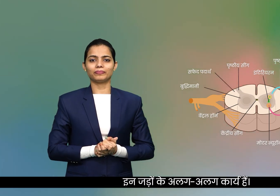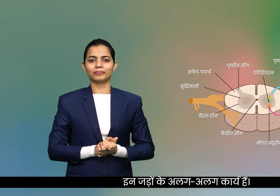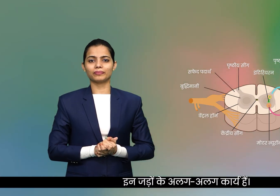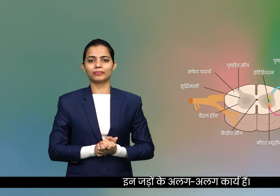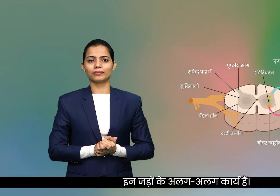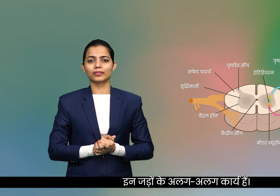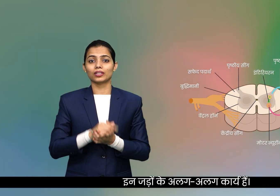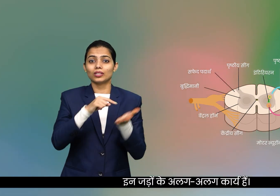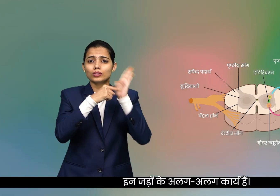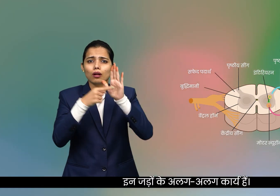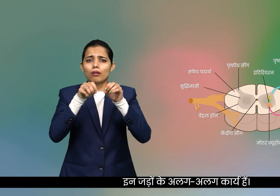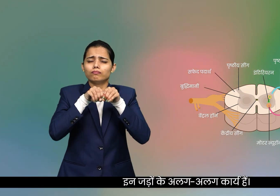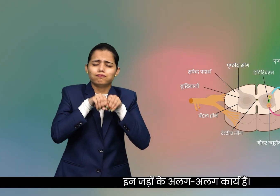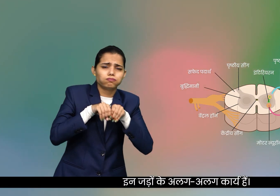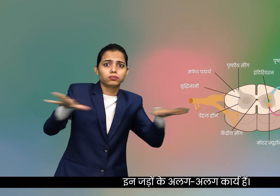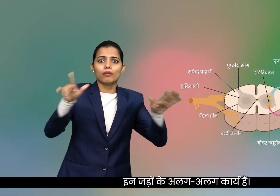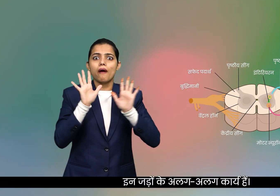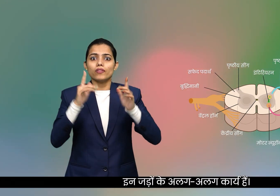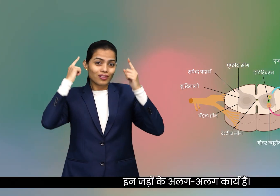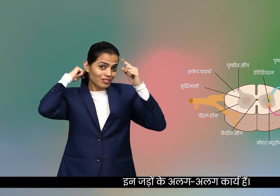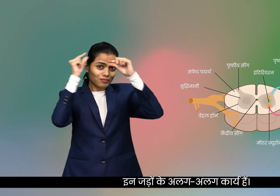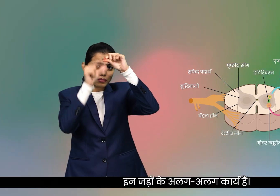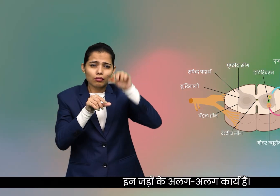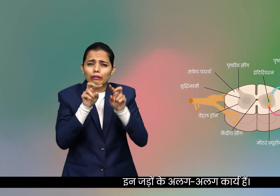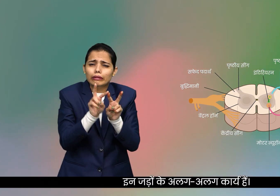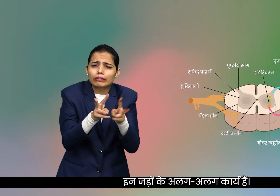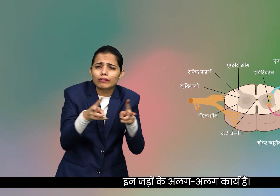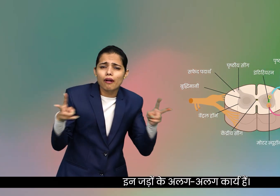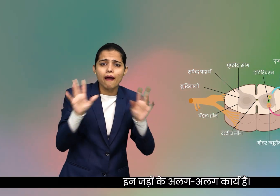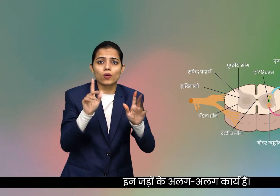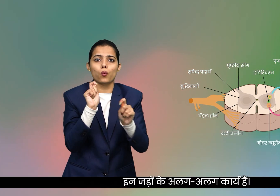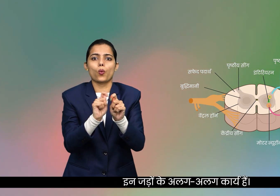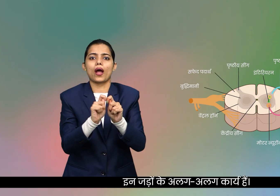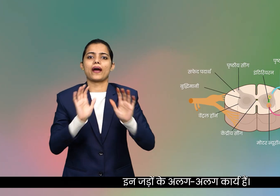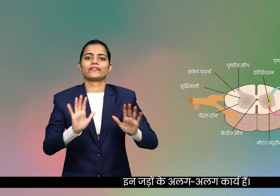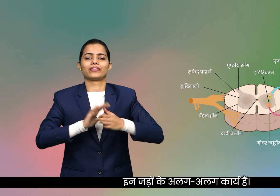इन जड़ों के अलग-अलग कार्य हैं।